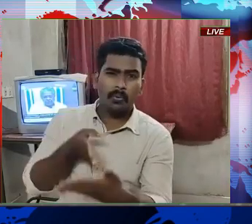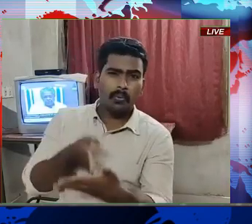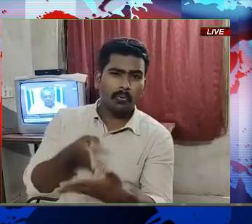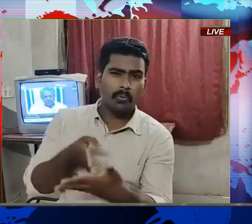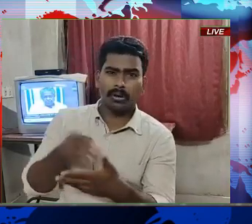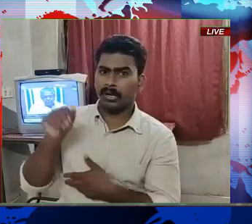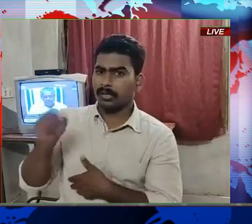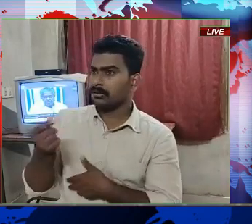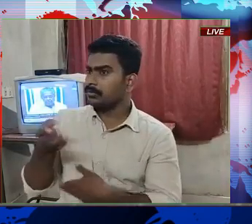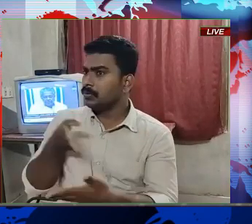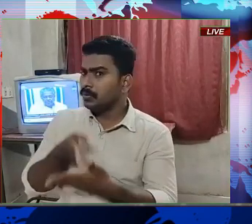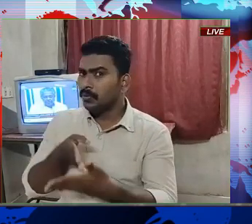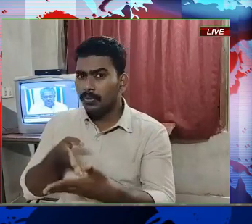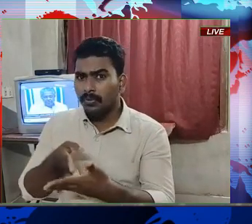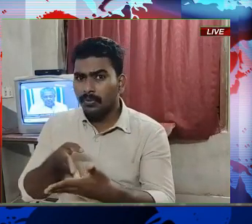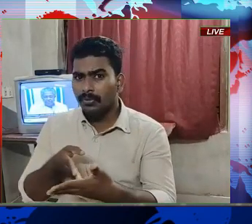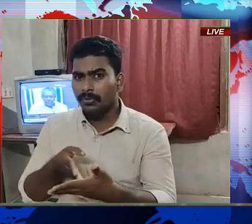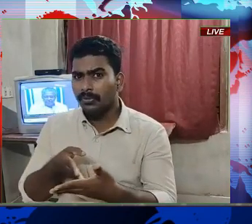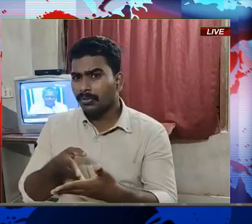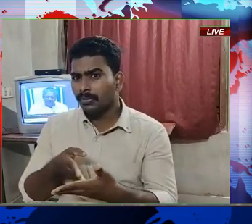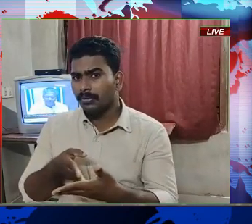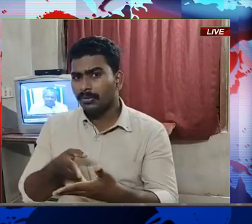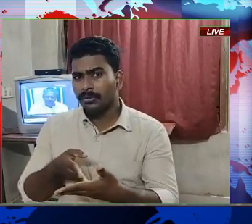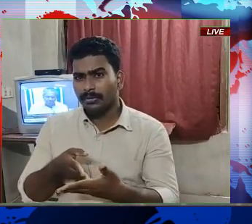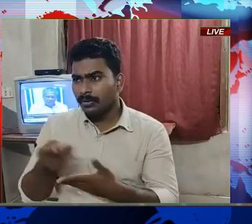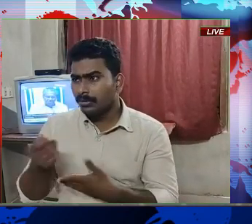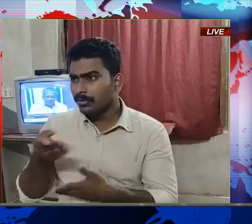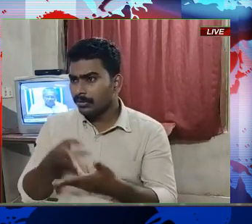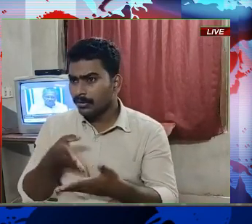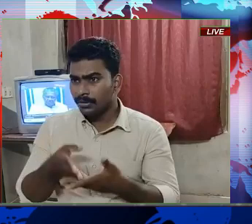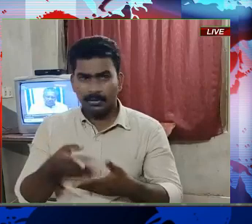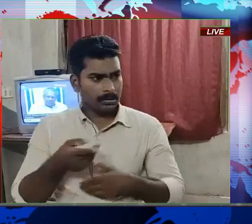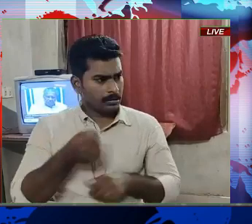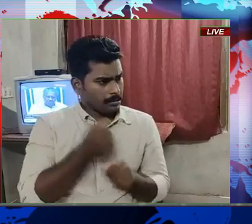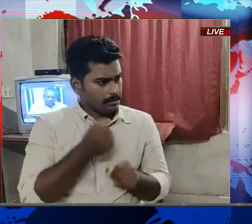സന്ദേശമാവോ? ഞാൻ പറയേണ്ട കാര്യം പറഞ്ഞല്ലോ.